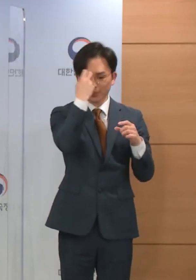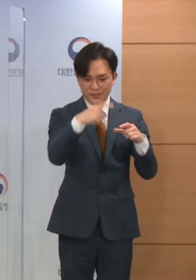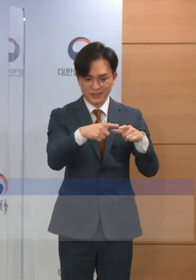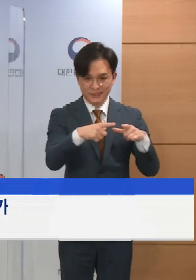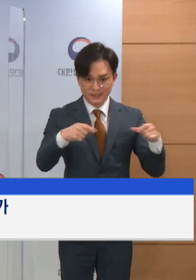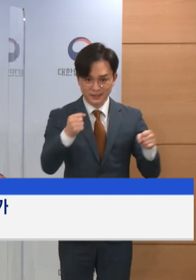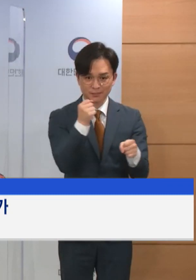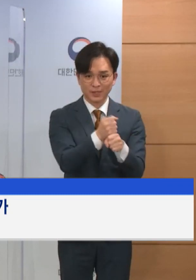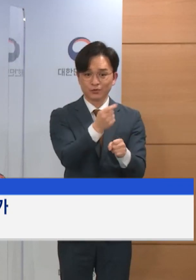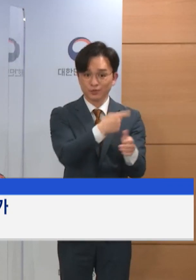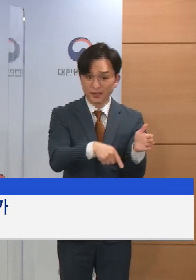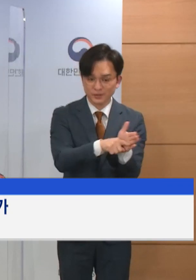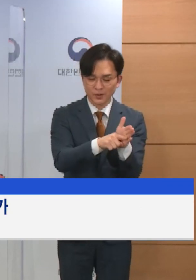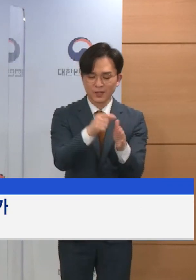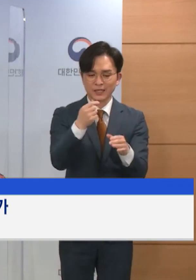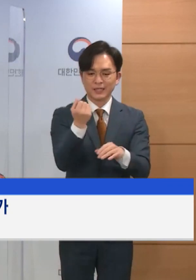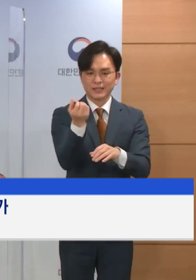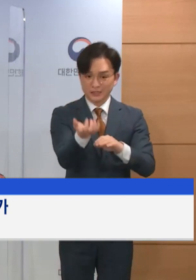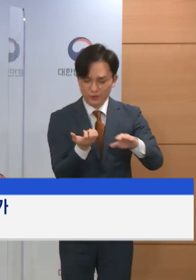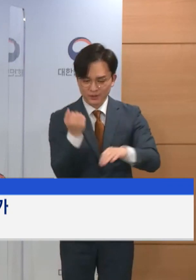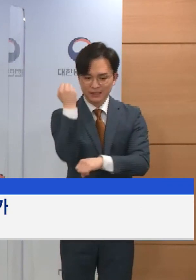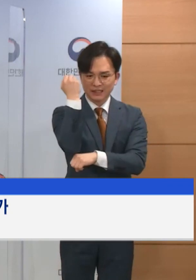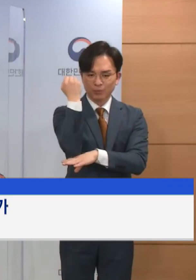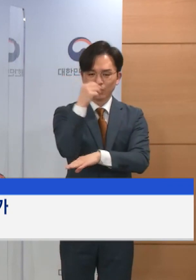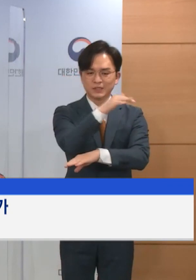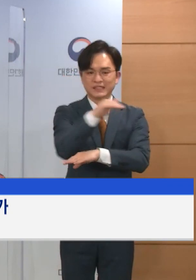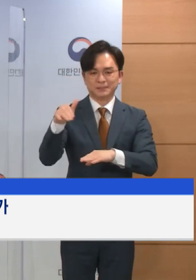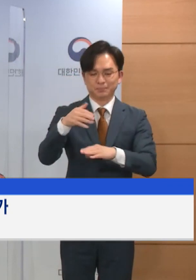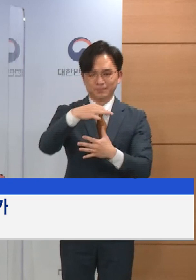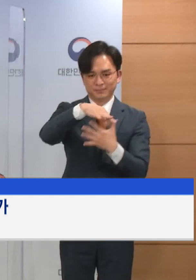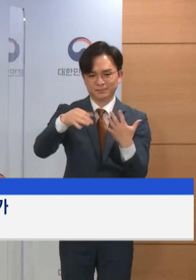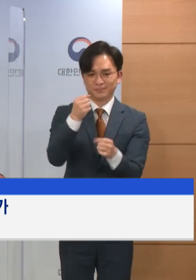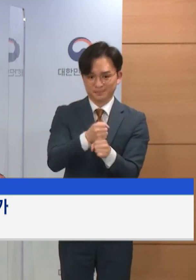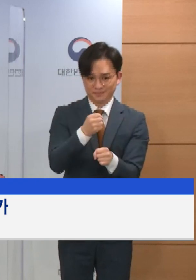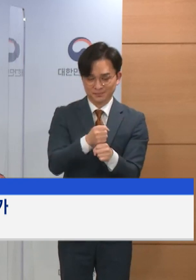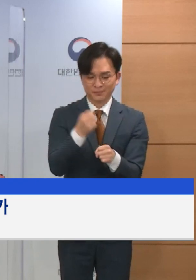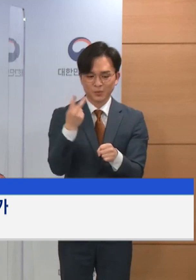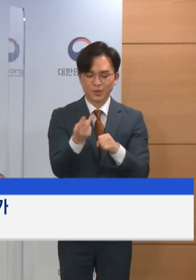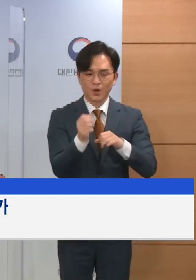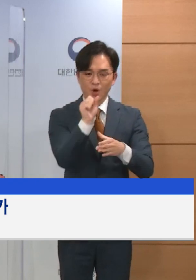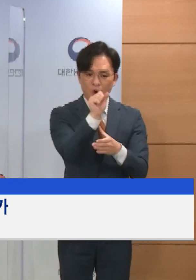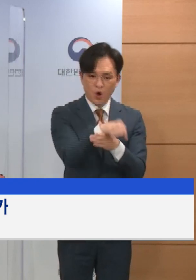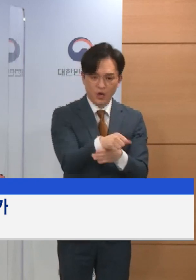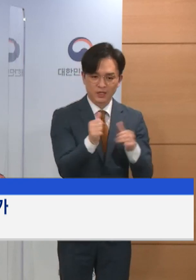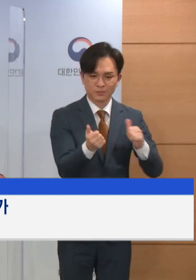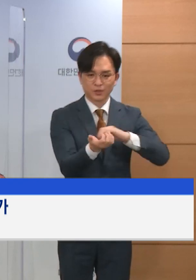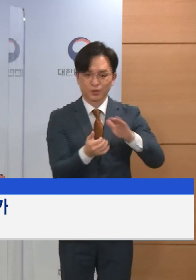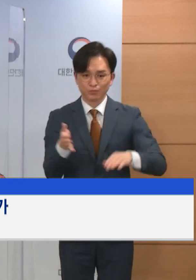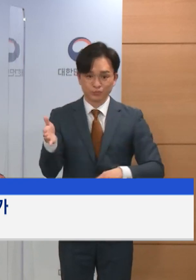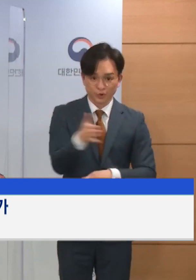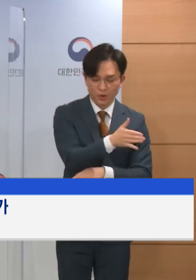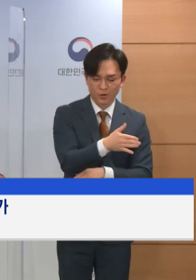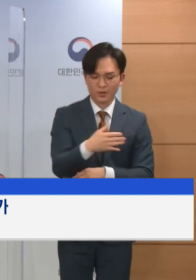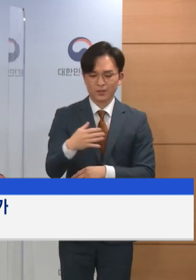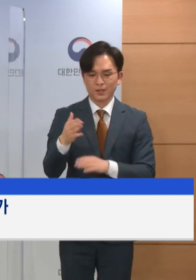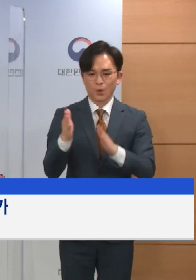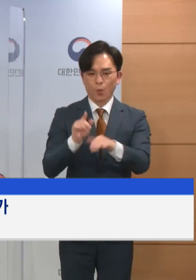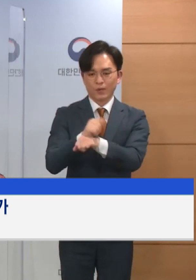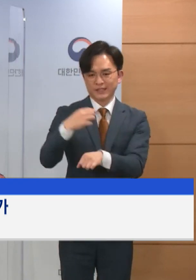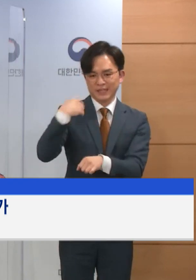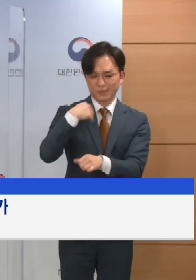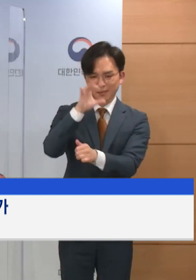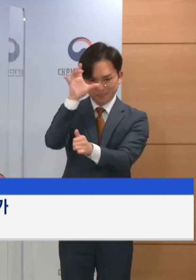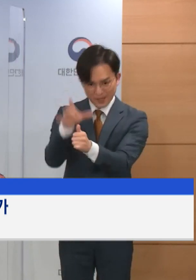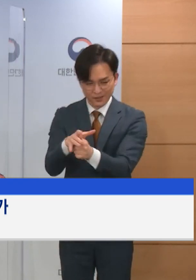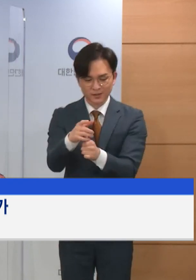자가 검사 지침을 마련하고 허가신청 이전부터 전담 심사 자가 검토 장 나며 생활 치료 센터